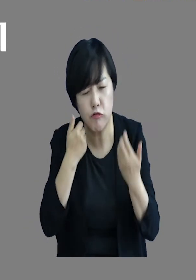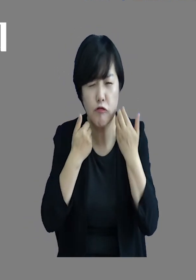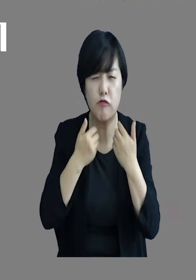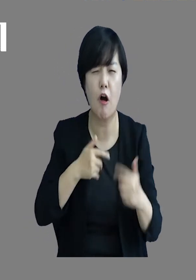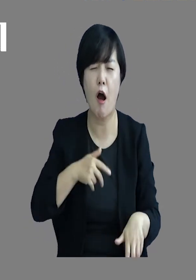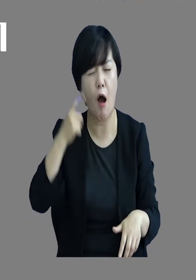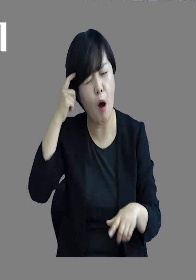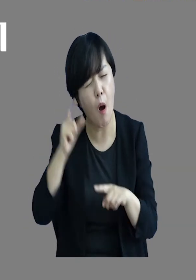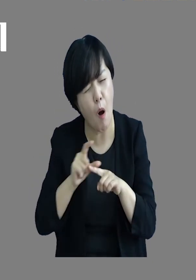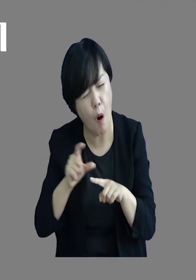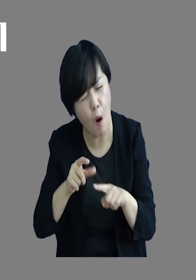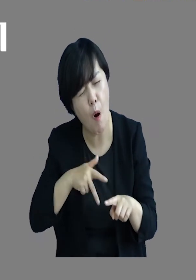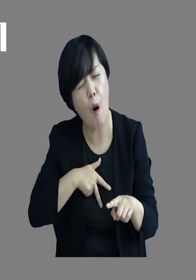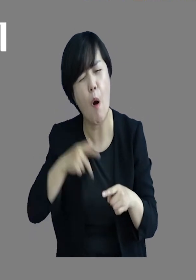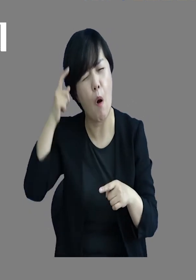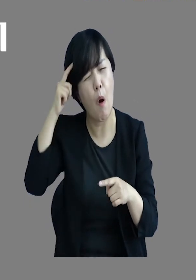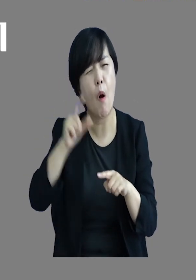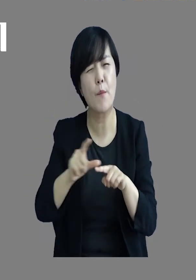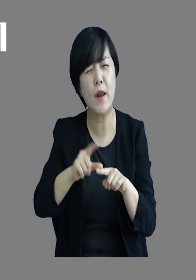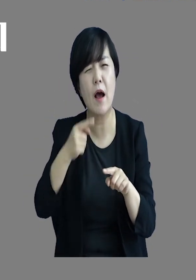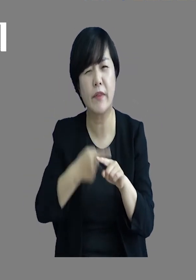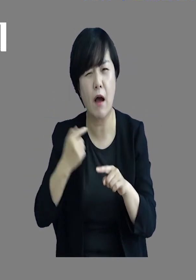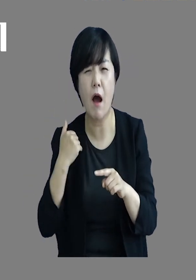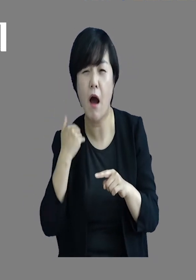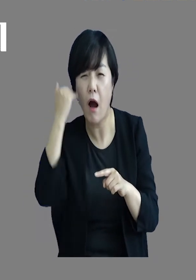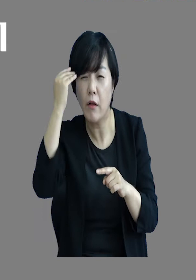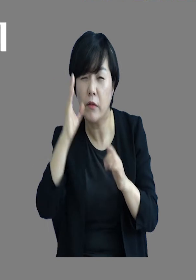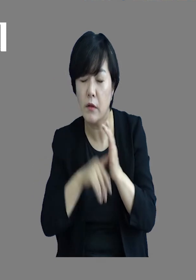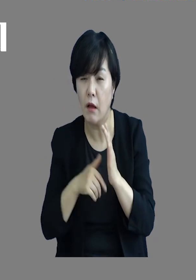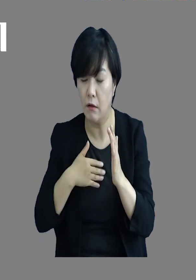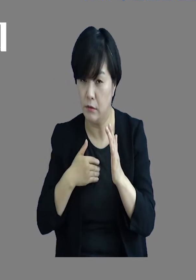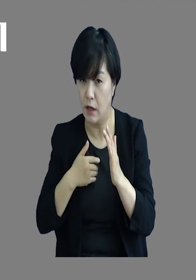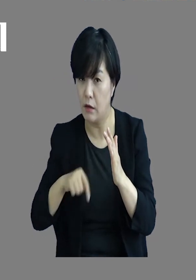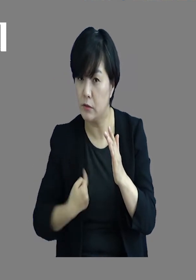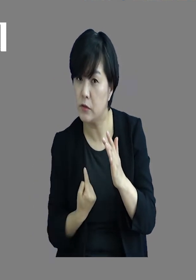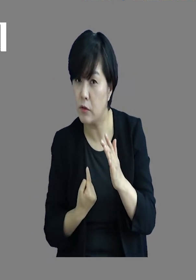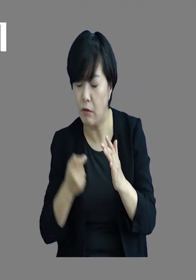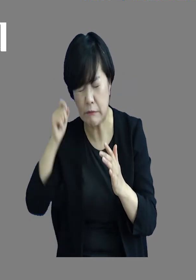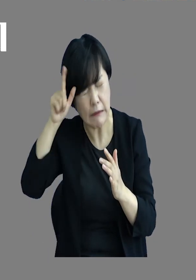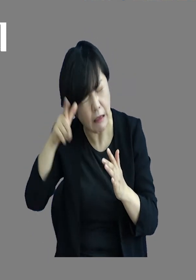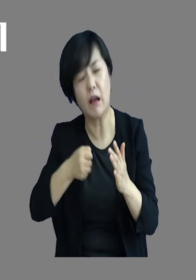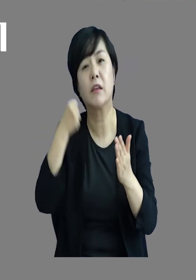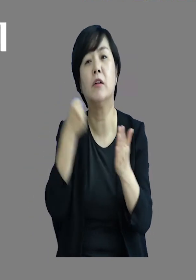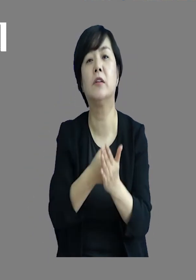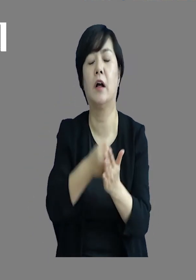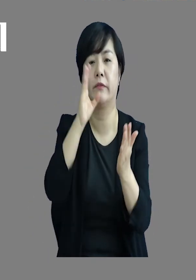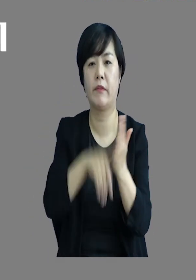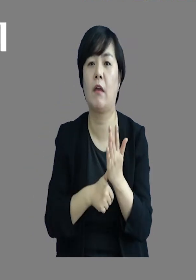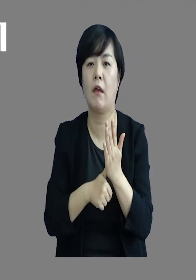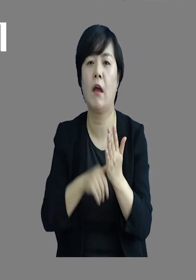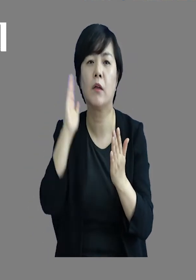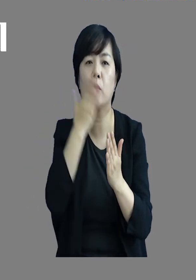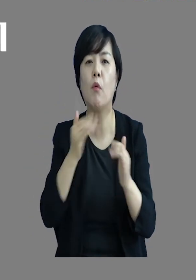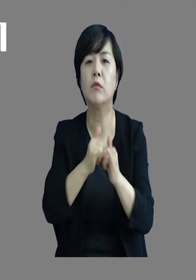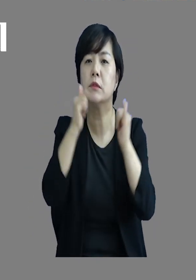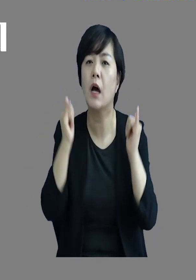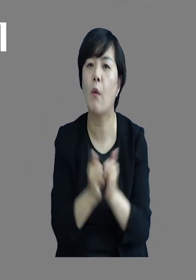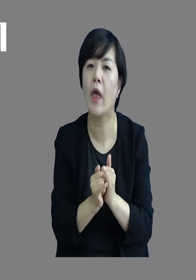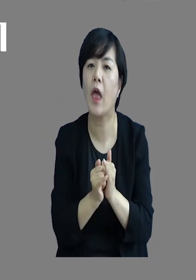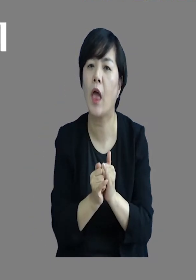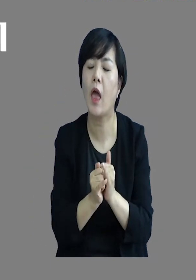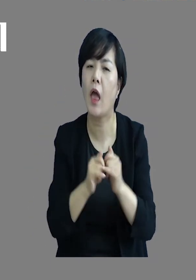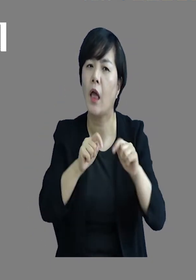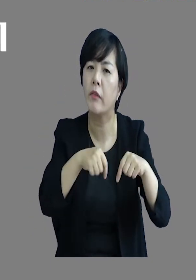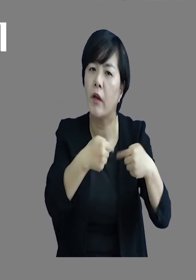정체성에 대해서 고민을 하다가 성인이 돼서 본인 스스로 그것을 결정할 나이가 되면